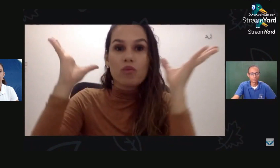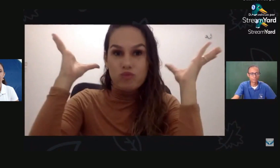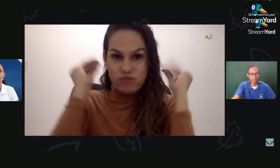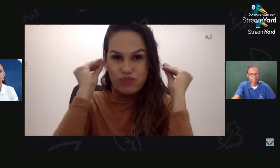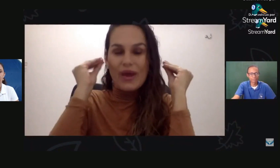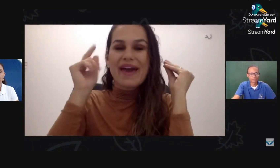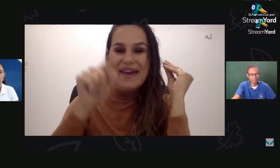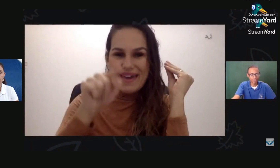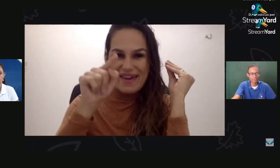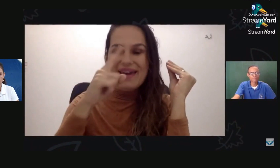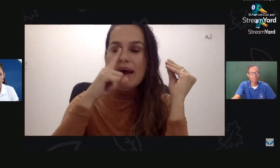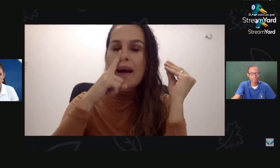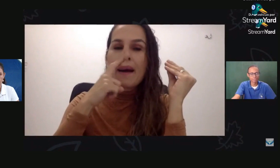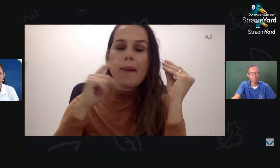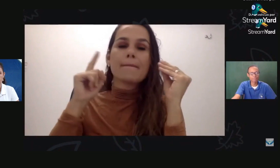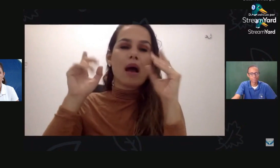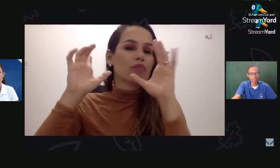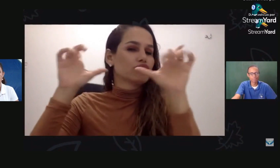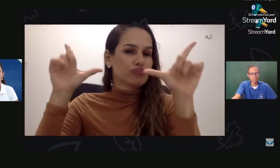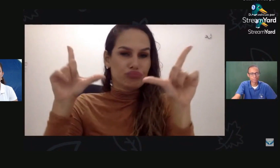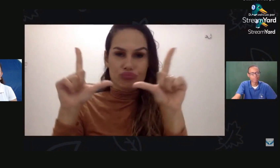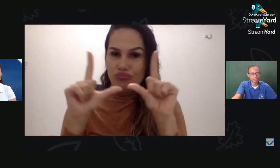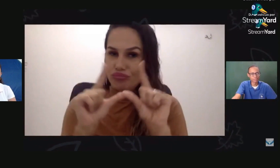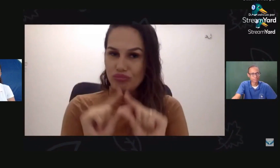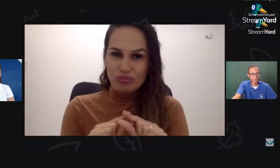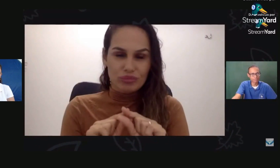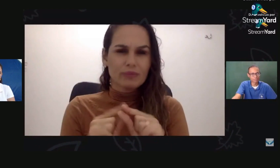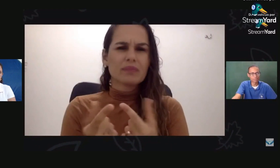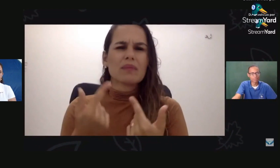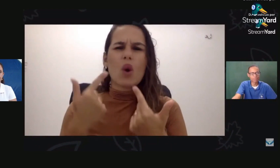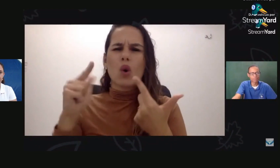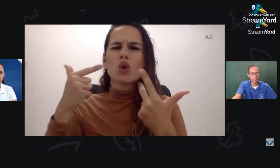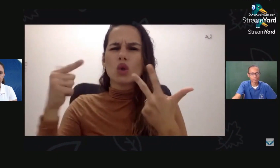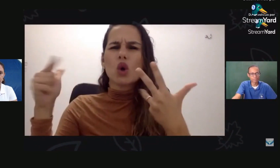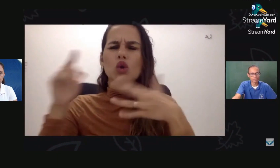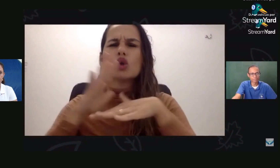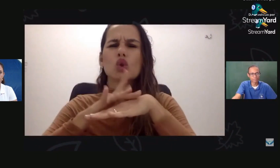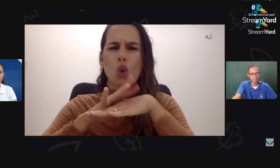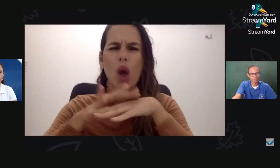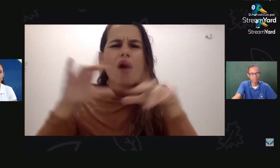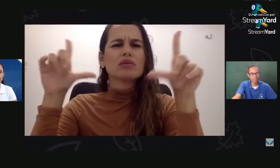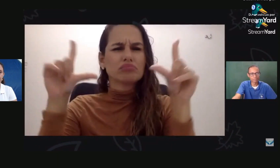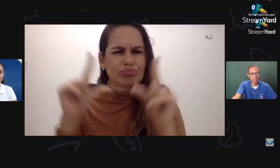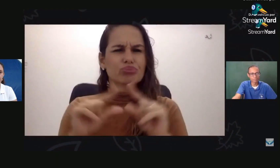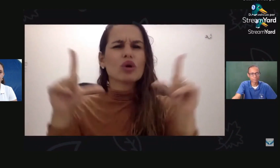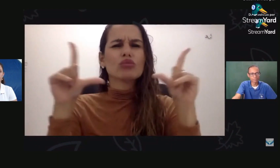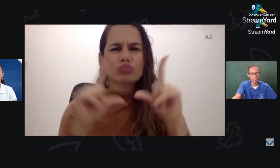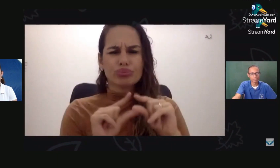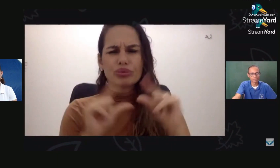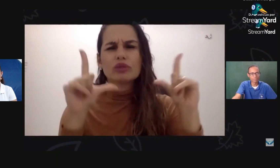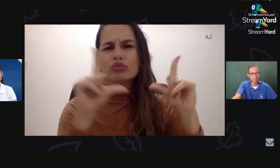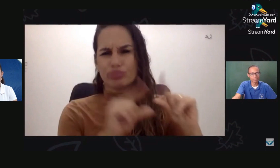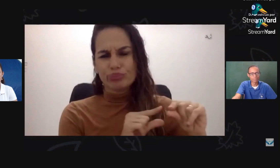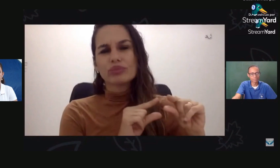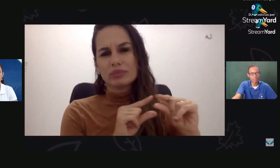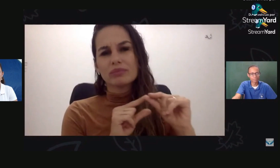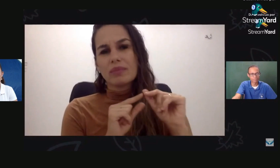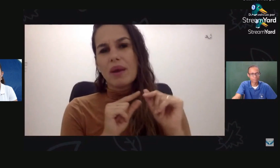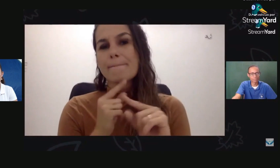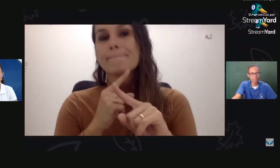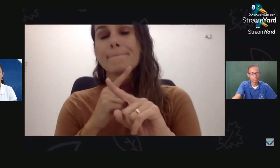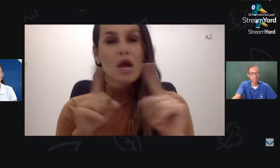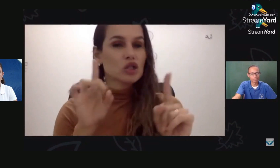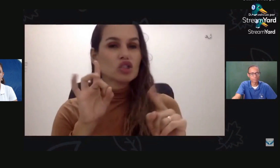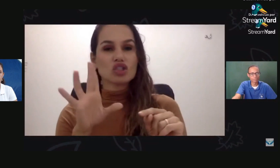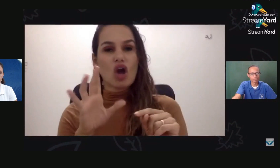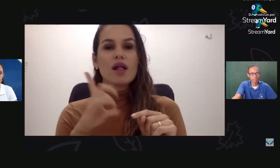Então, assim, diminuiu essa quantidade de surdos. por doenças, por